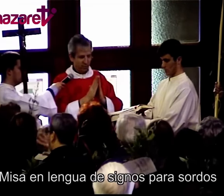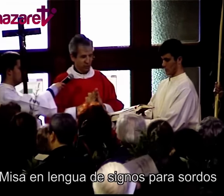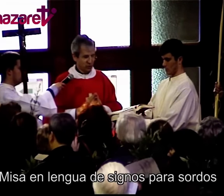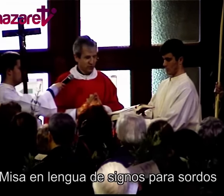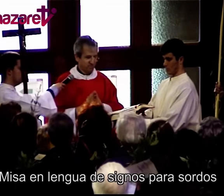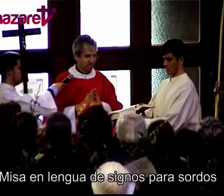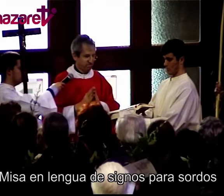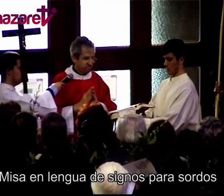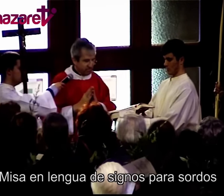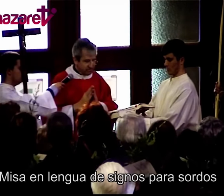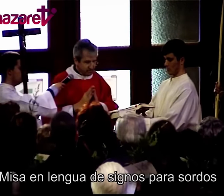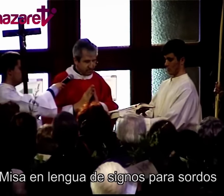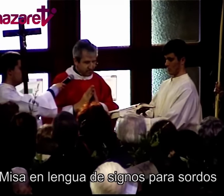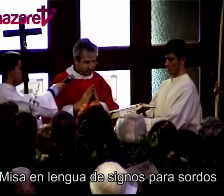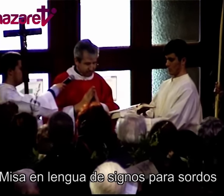Oremos.